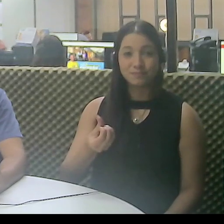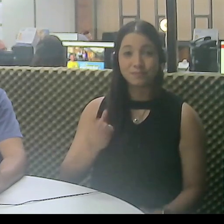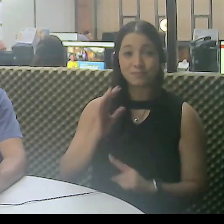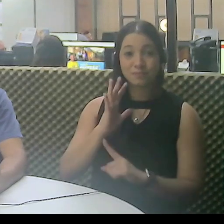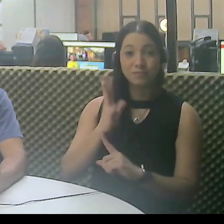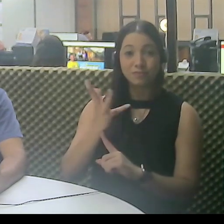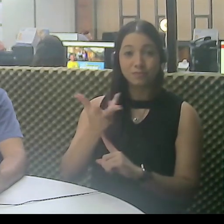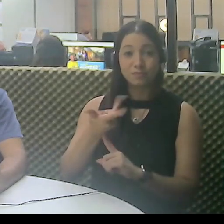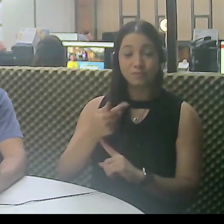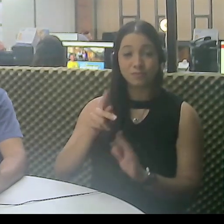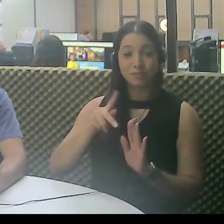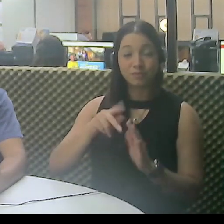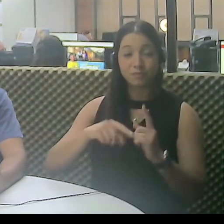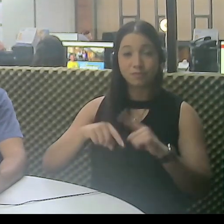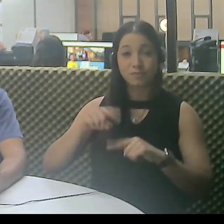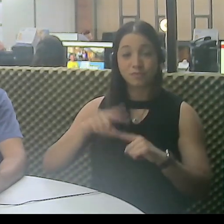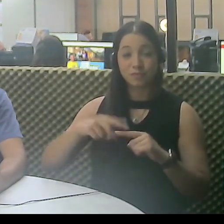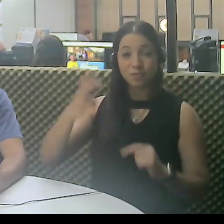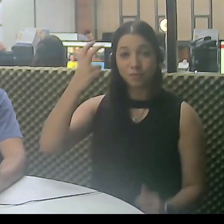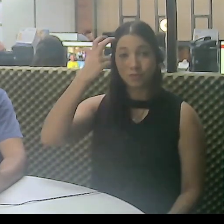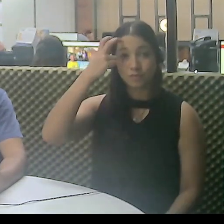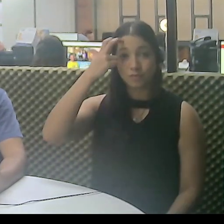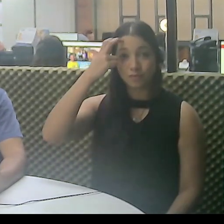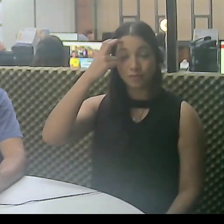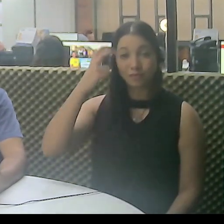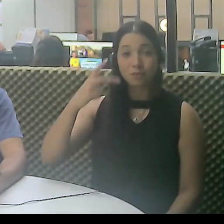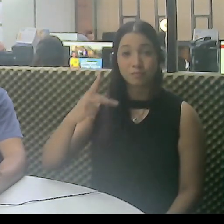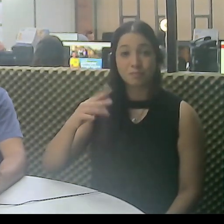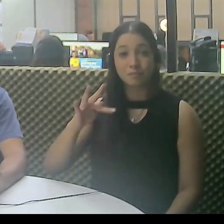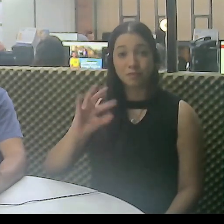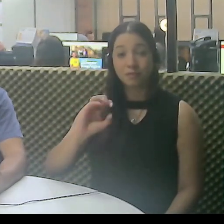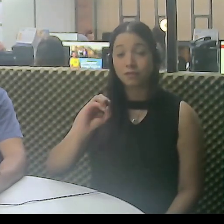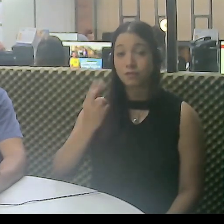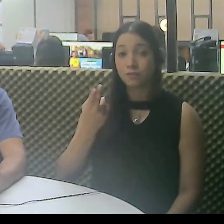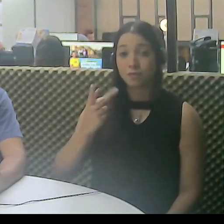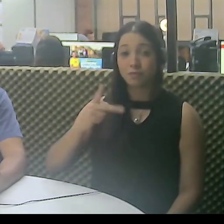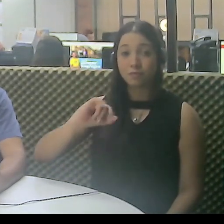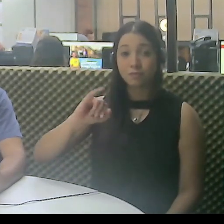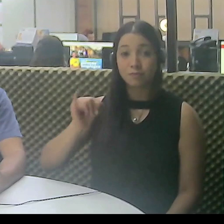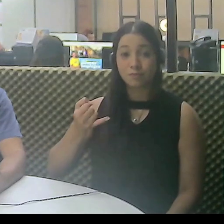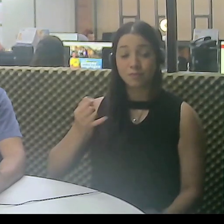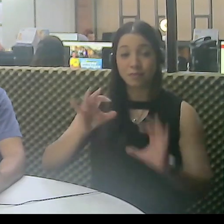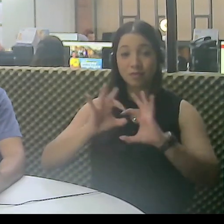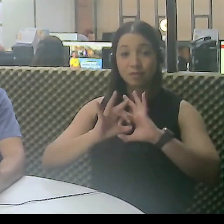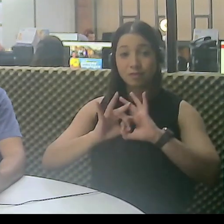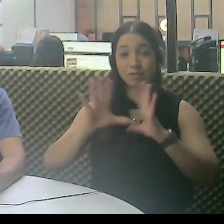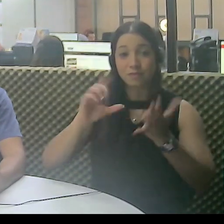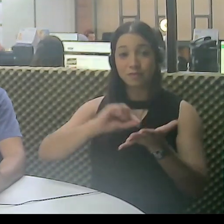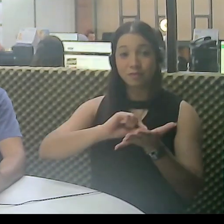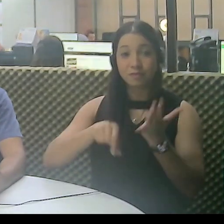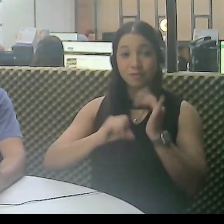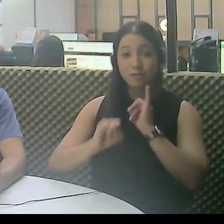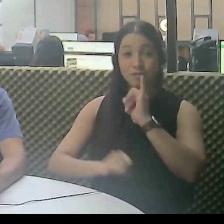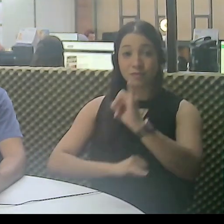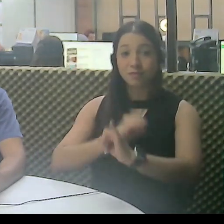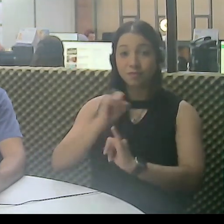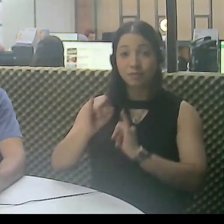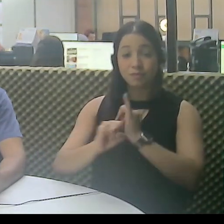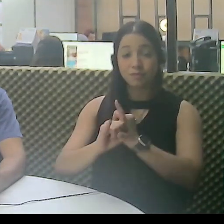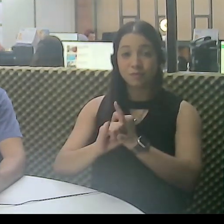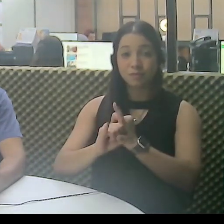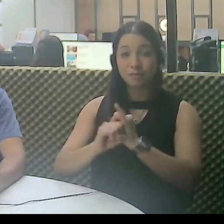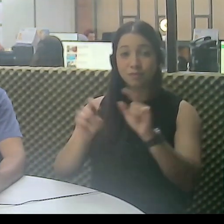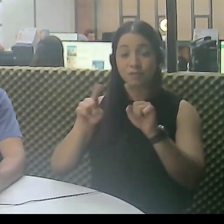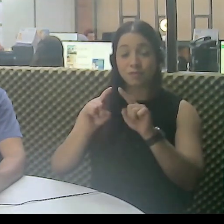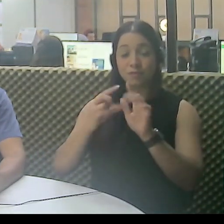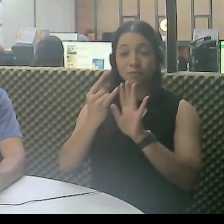Artistas e produtores culturais, sejam pessoas físicas ou jurídicas, podem realizar as inscrições de forma online. O formulário